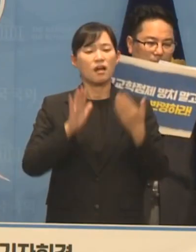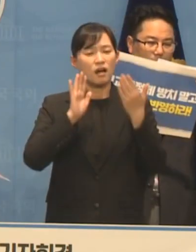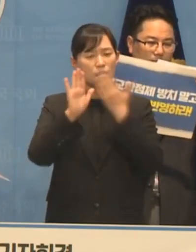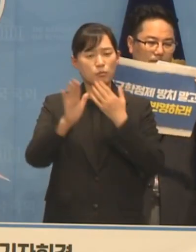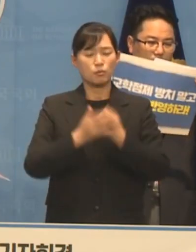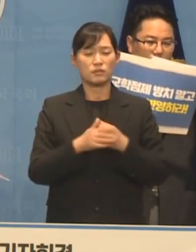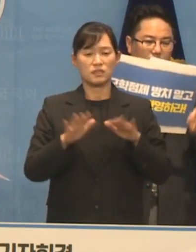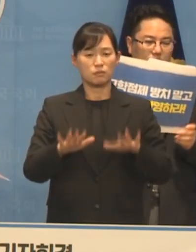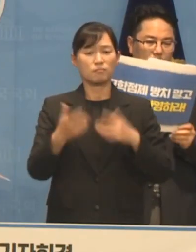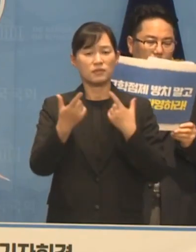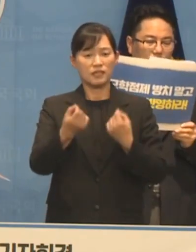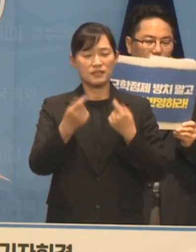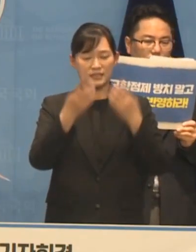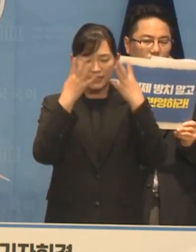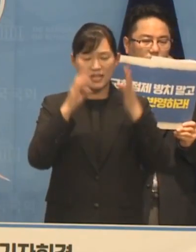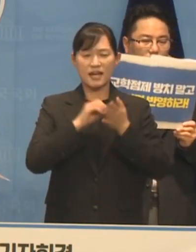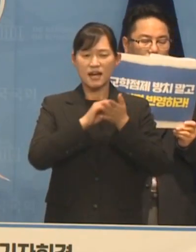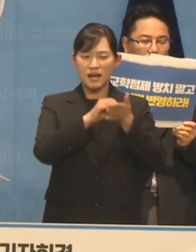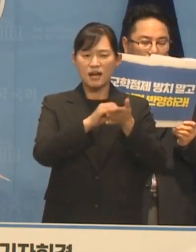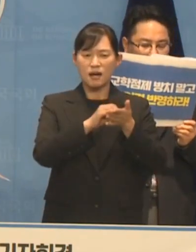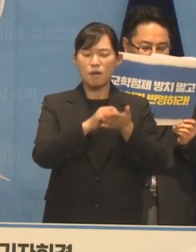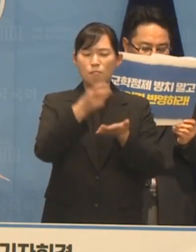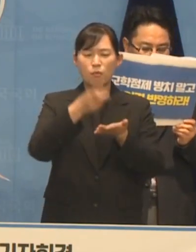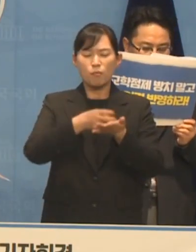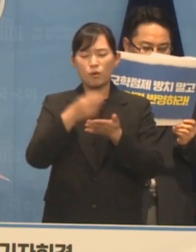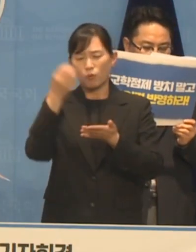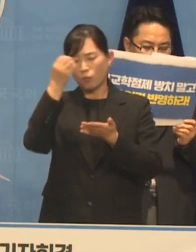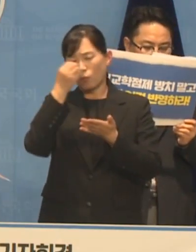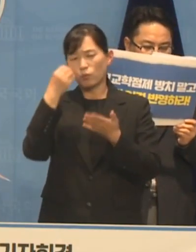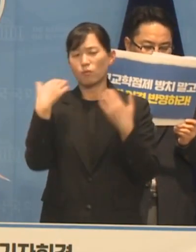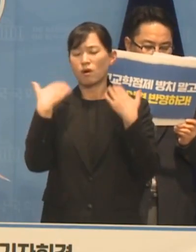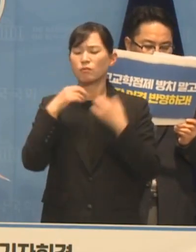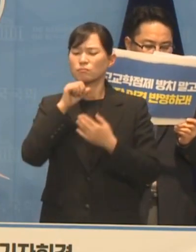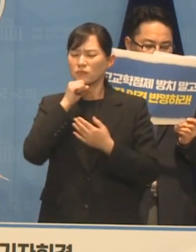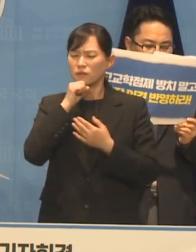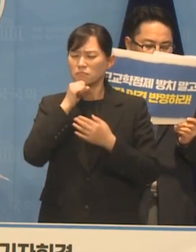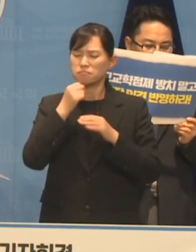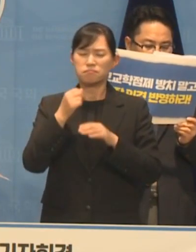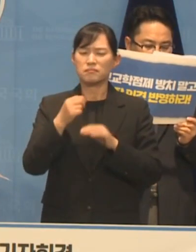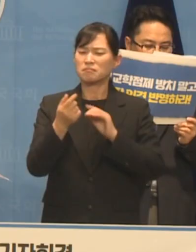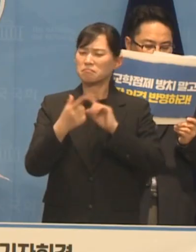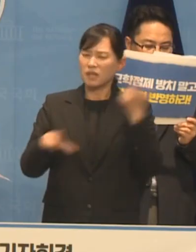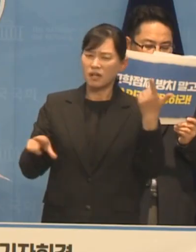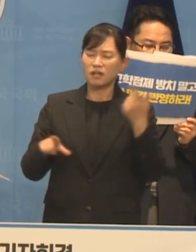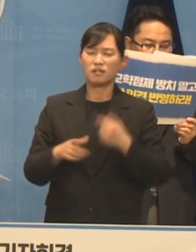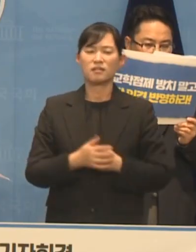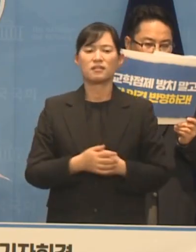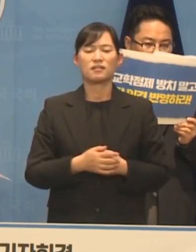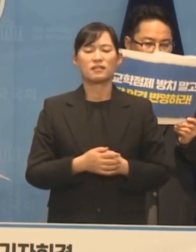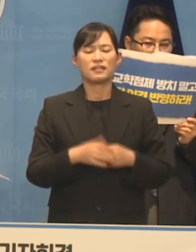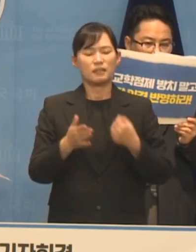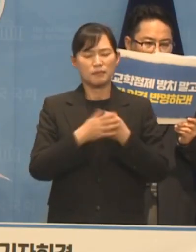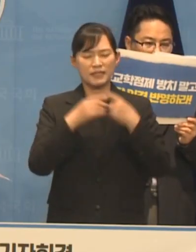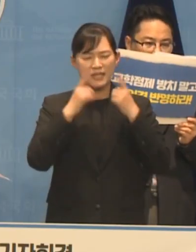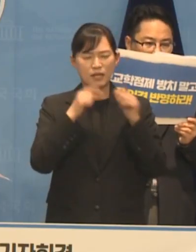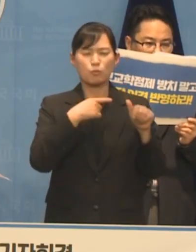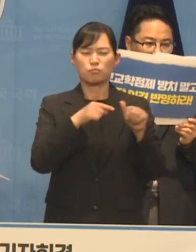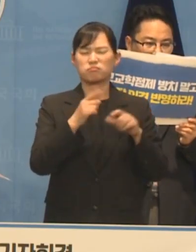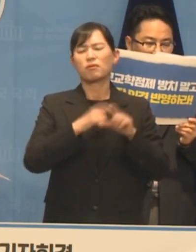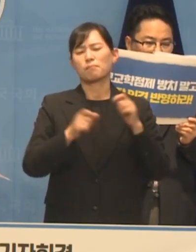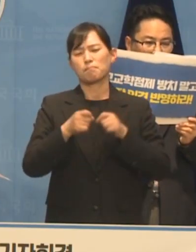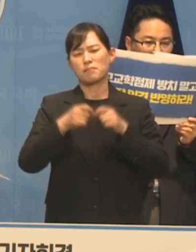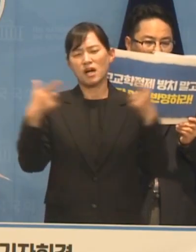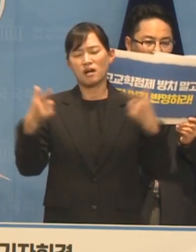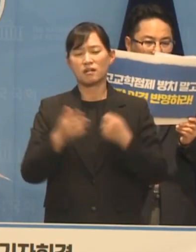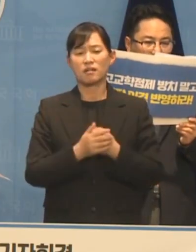앞으로도 현재와 같은 대입제도와의 괴리는 고교학점제를 왜곡시키고 사교육도 팽창시킬 것입니다. 설문 결과